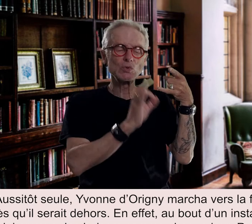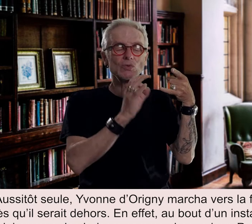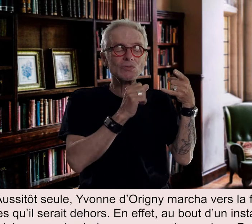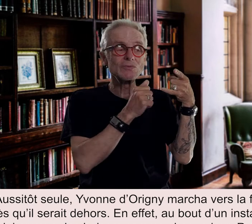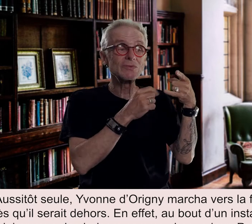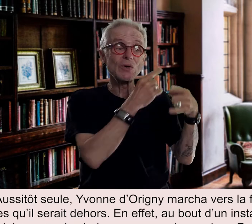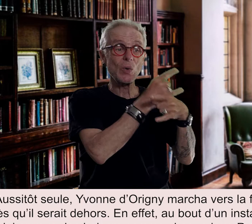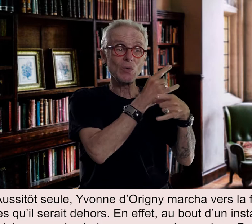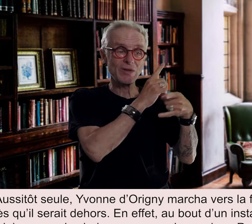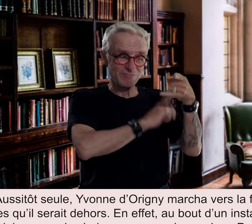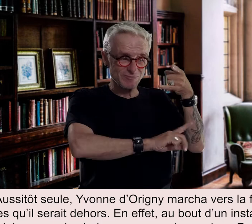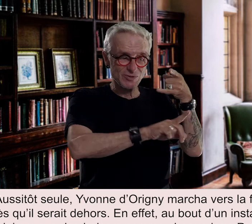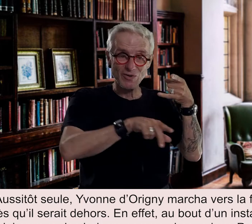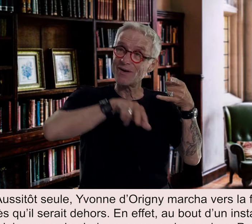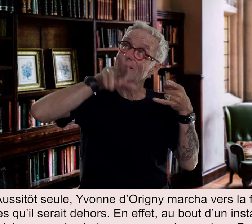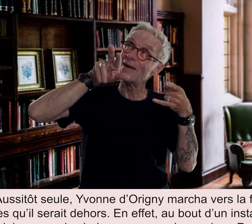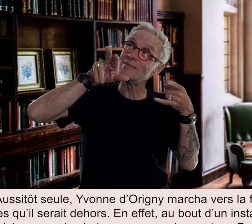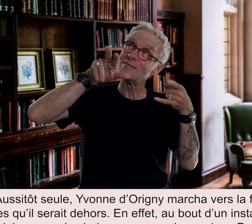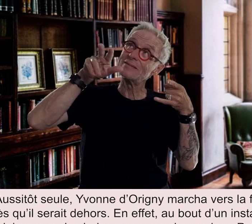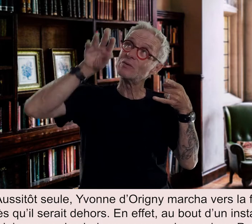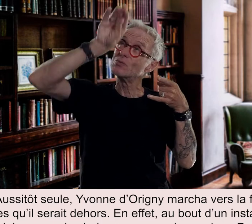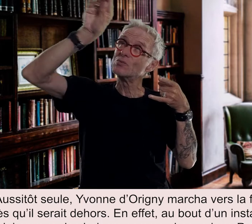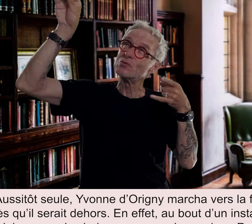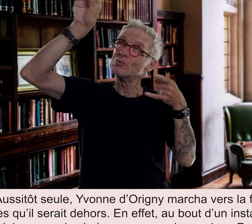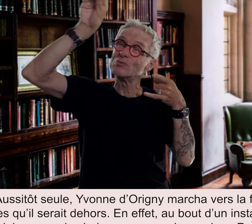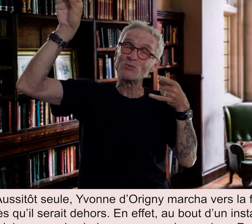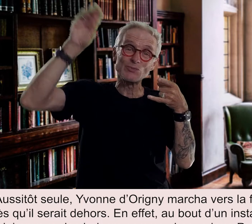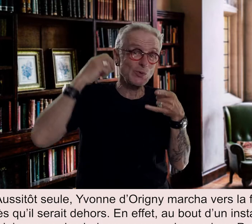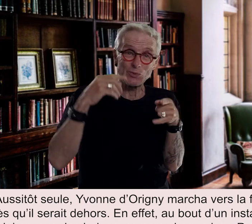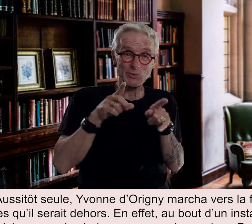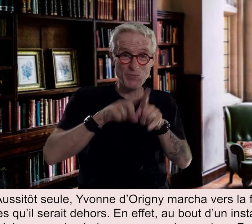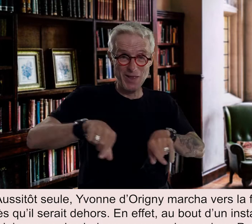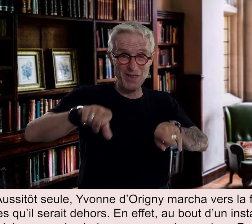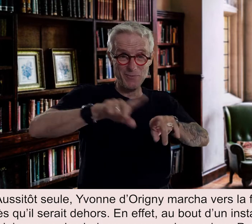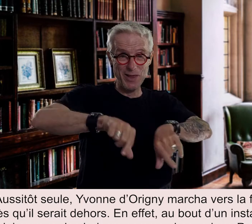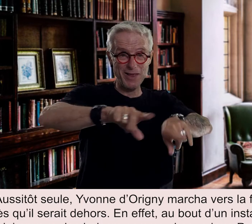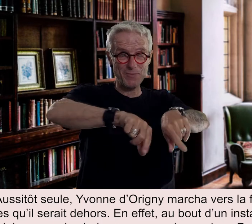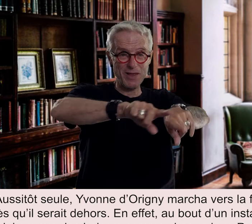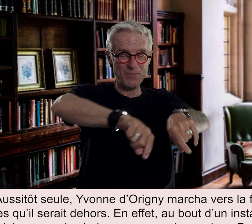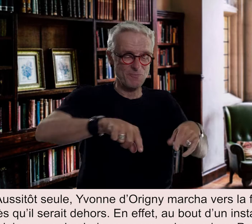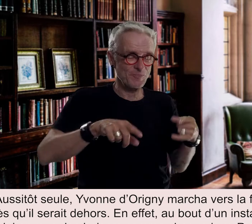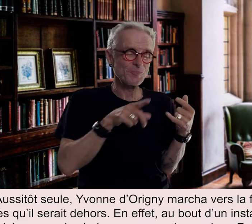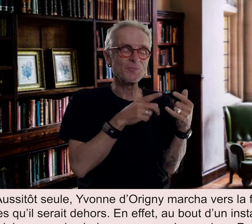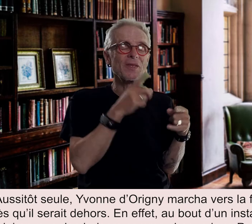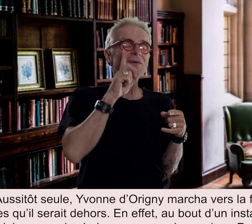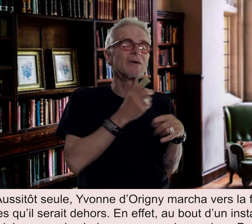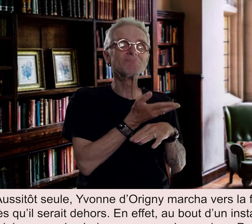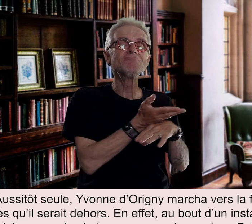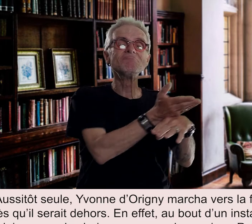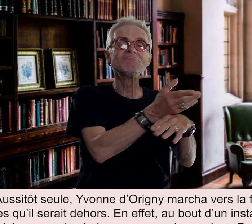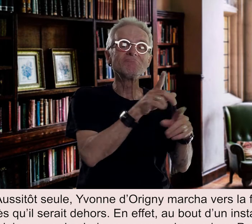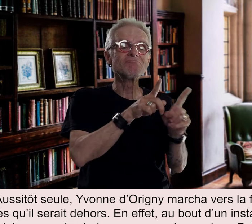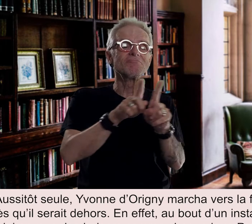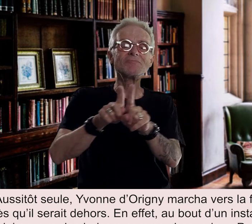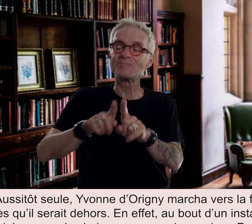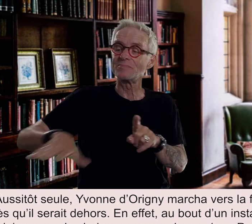il sortit de l'hôtel, leva la tête et lui envoya des baisers comme chaque jour. Puis, sa gouvernante lui prit la main d